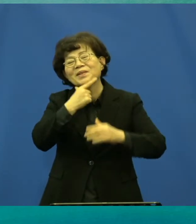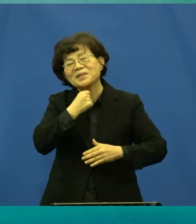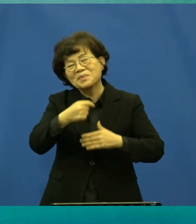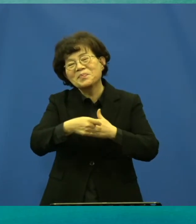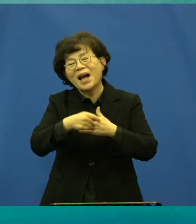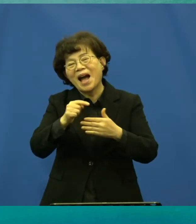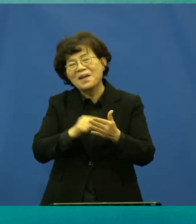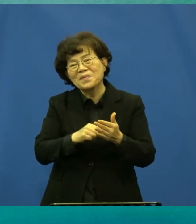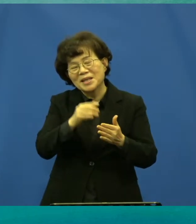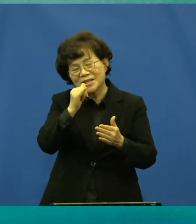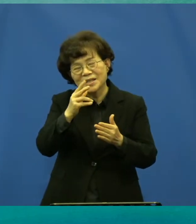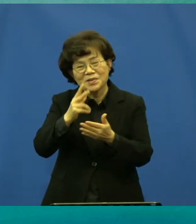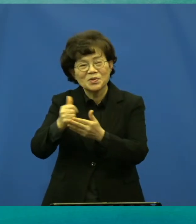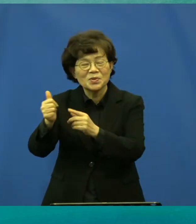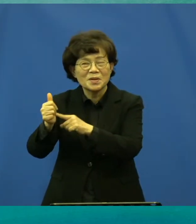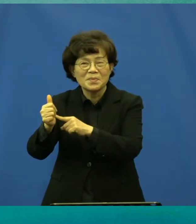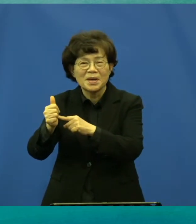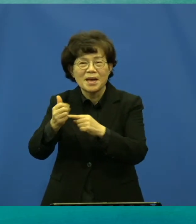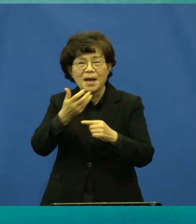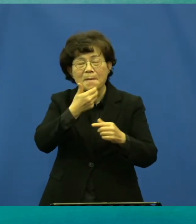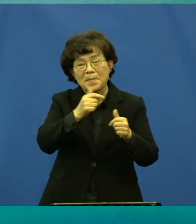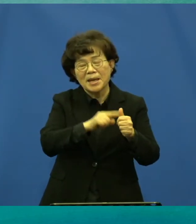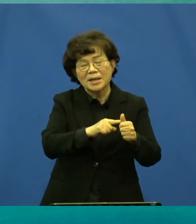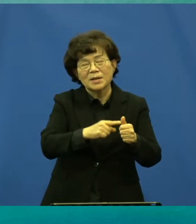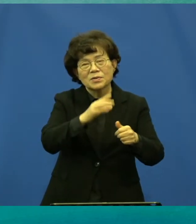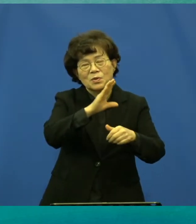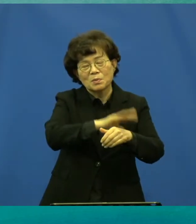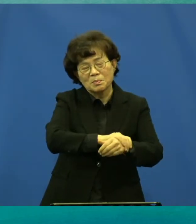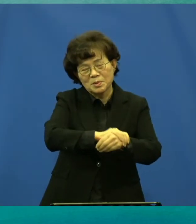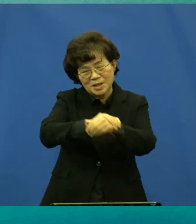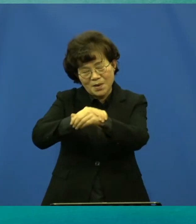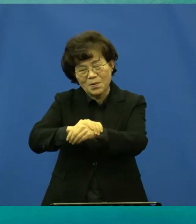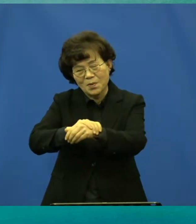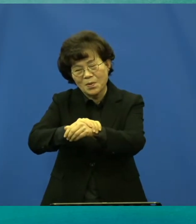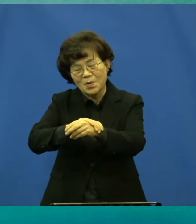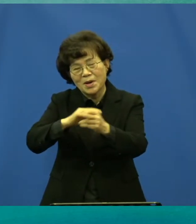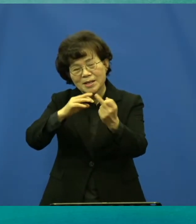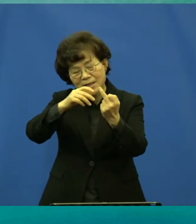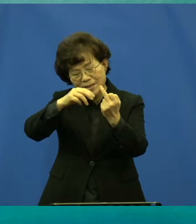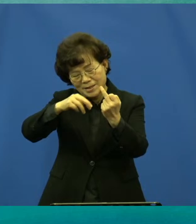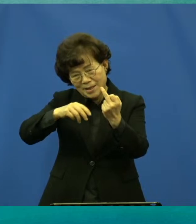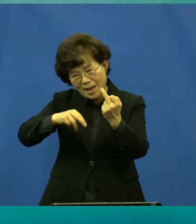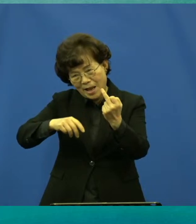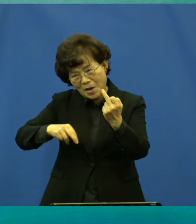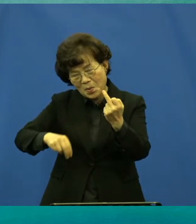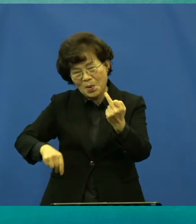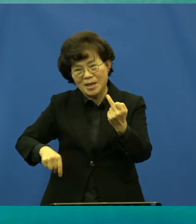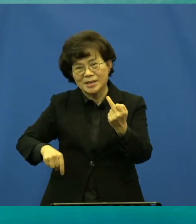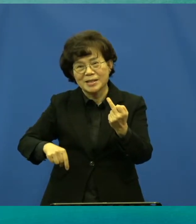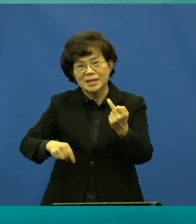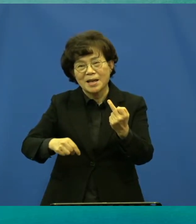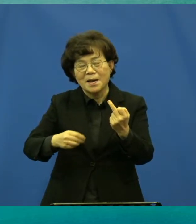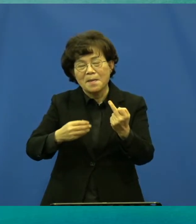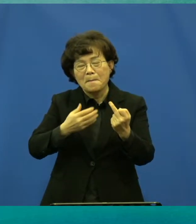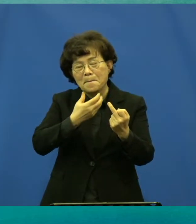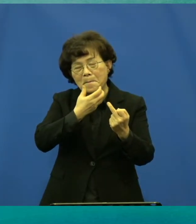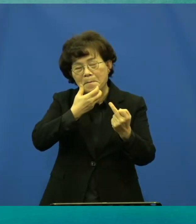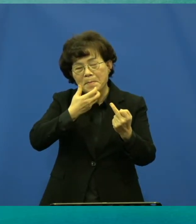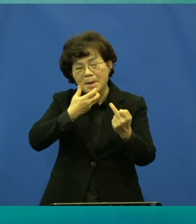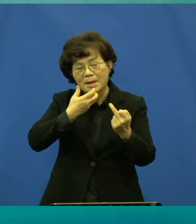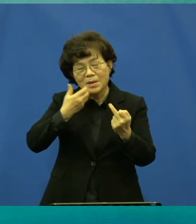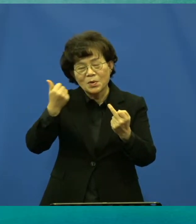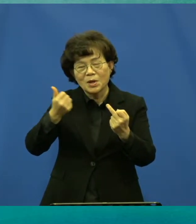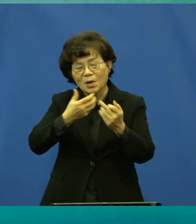그러나 주님은 베드로의 손을 붙잡고 산을 내려오셨습니다. 베드로의 초막의 꿈은